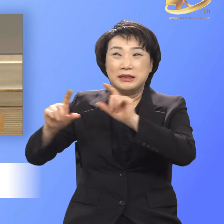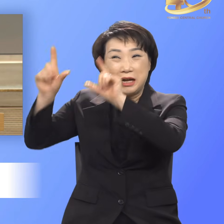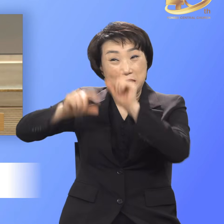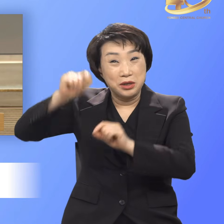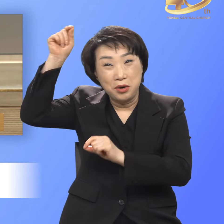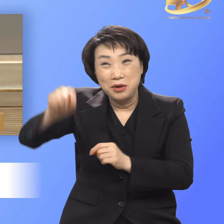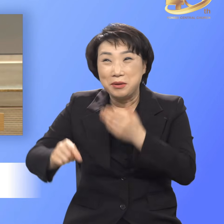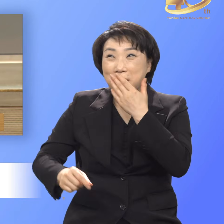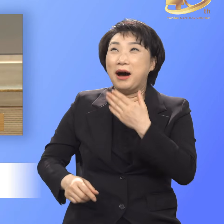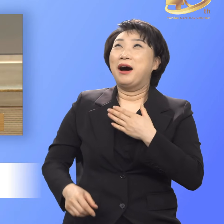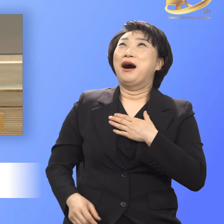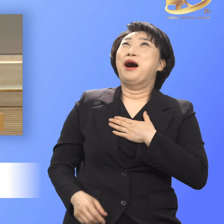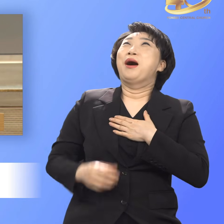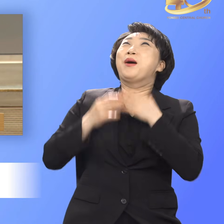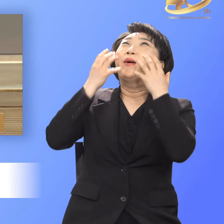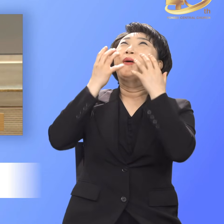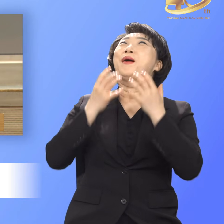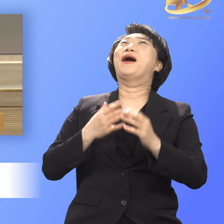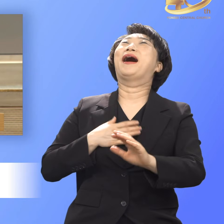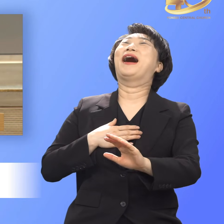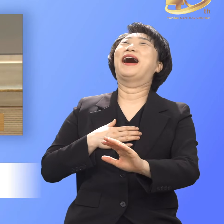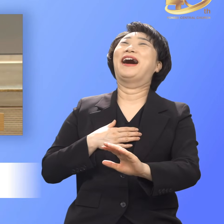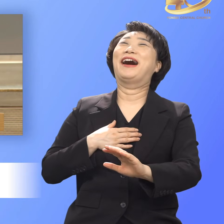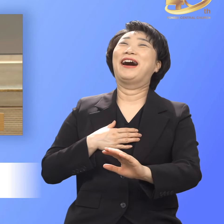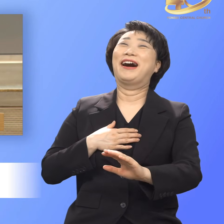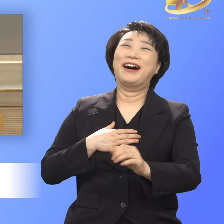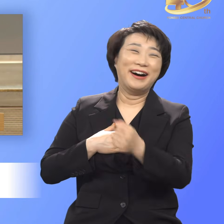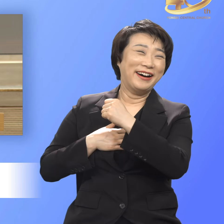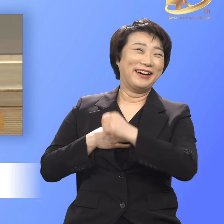수 있다. 어마어마한 일이죠.